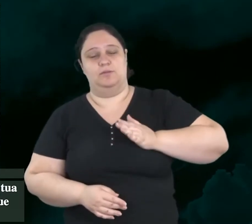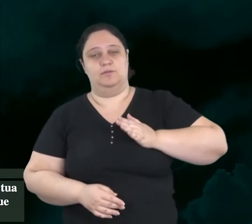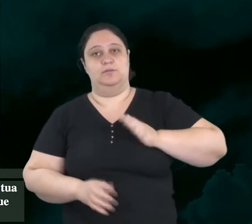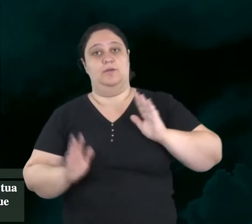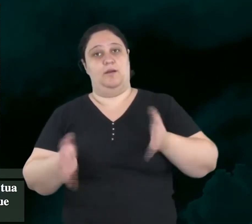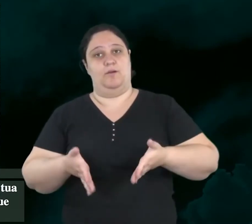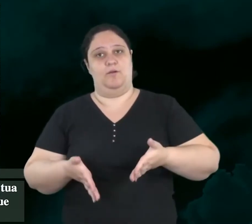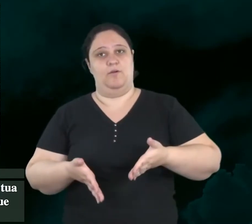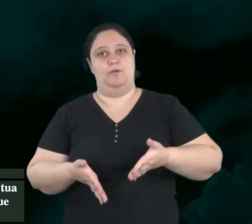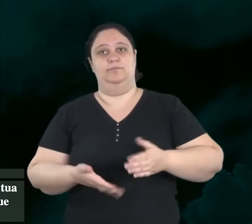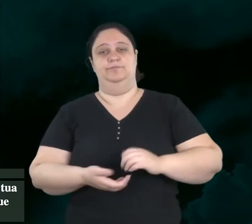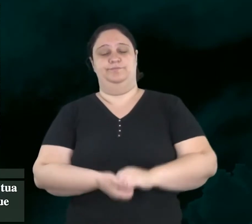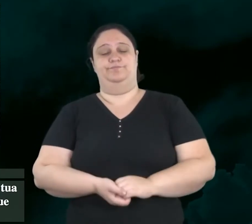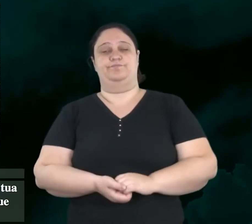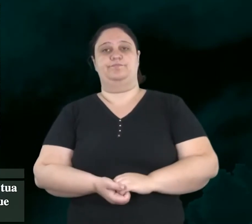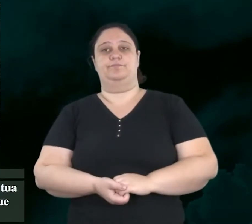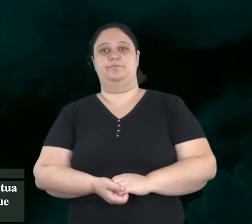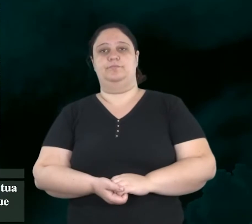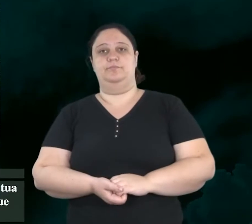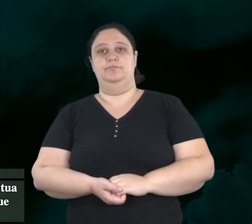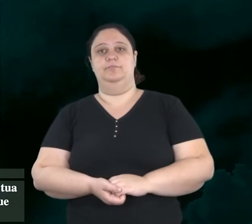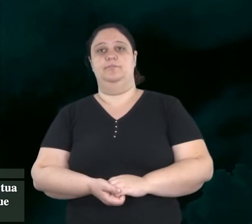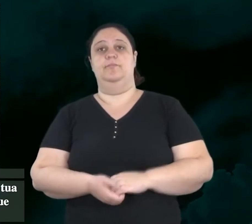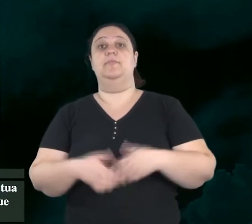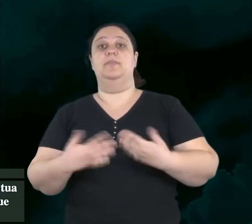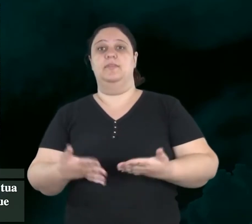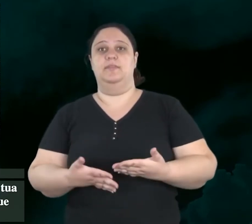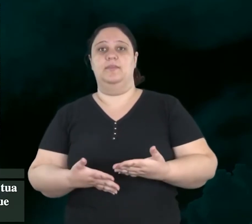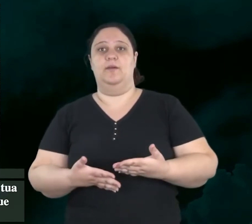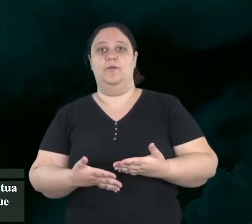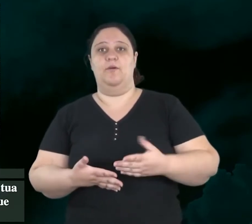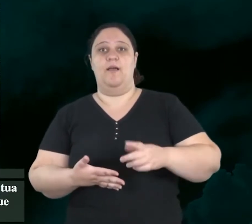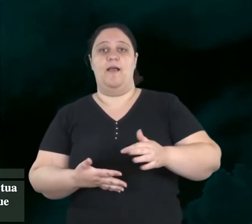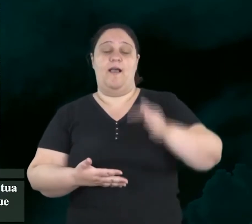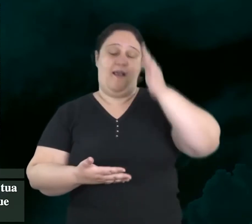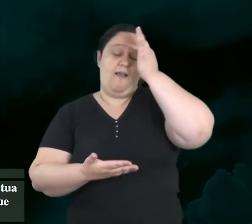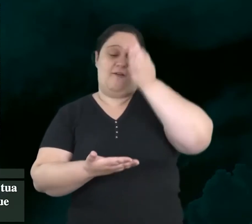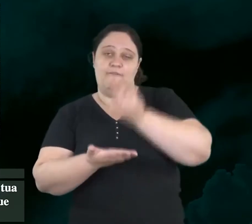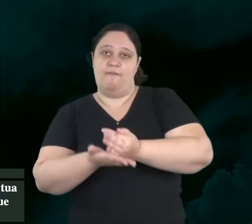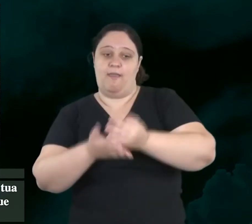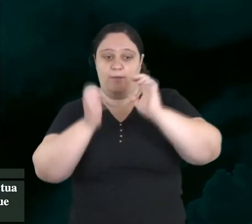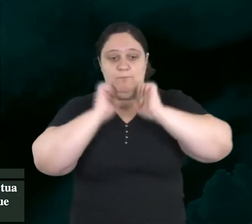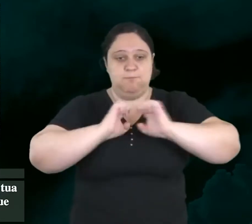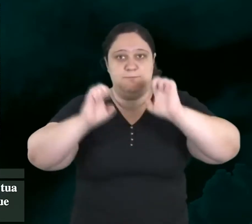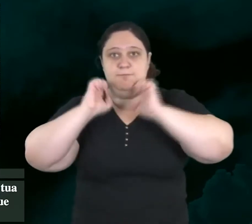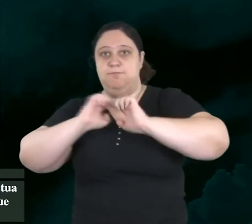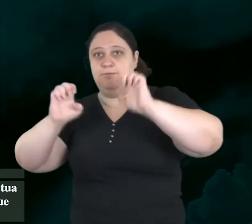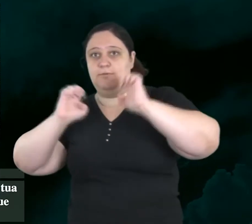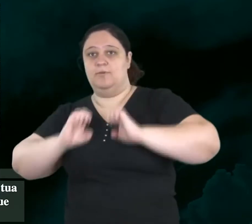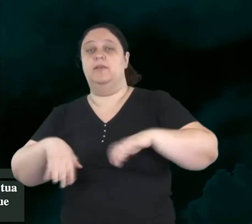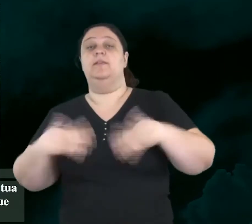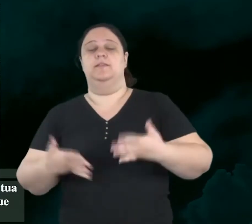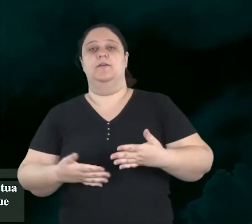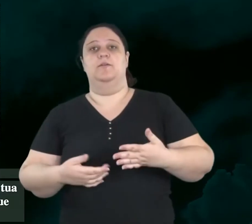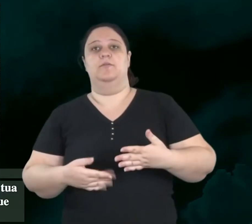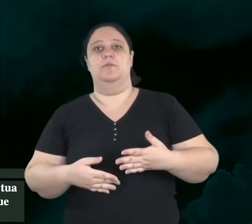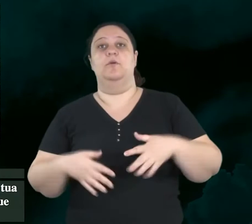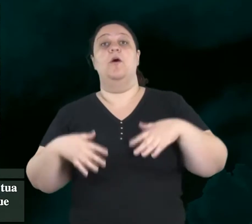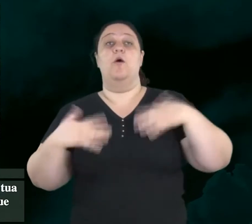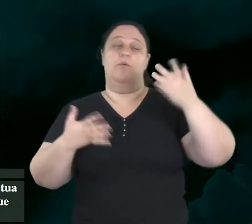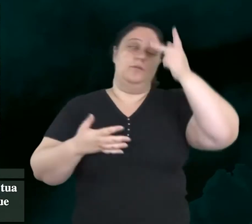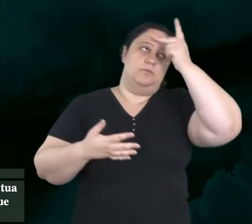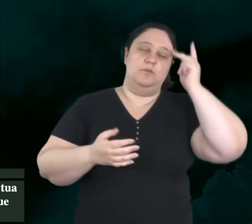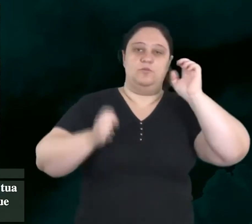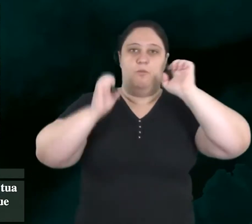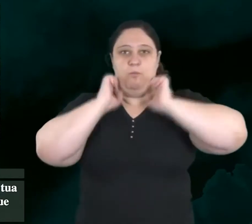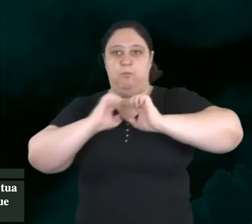momento. Isto é, a palavra da fé que pregamos. Então, quando você ouve essa palavra do Evangelho que